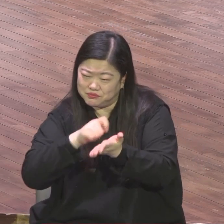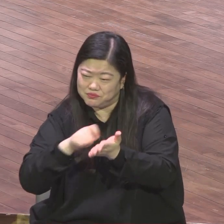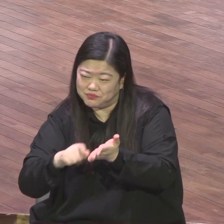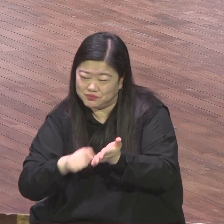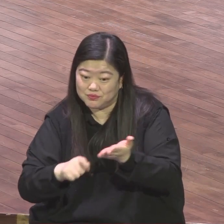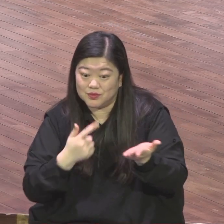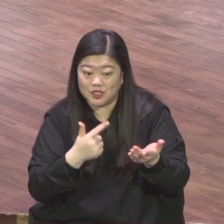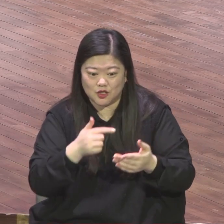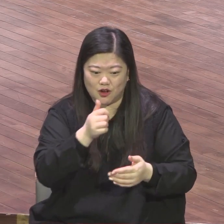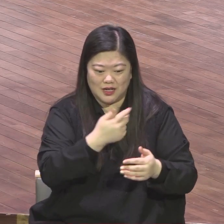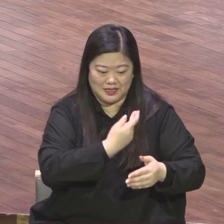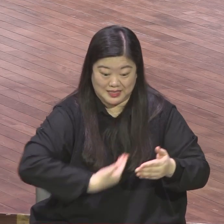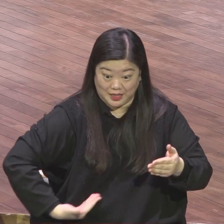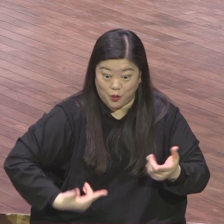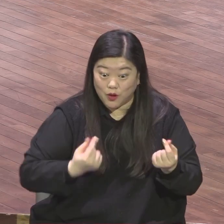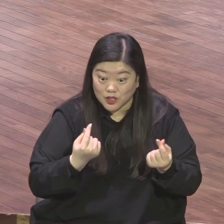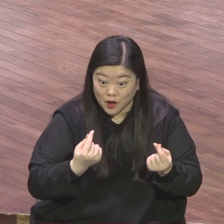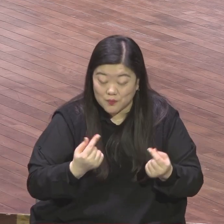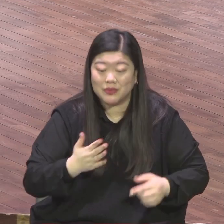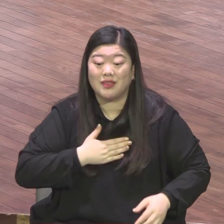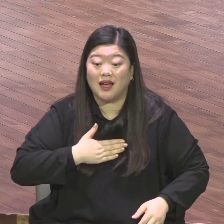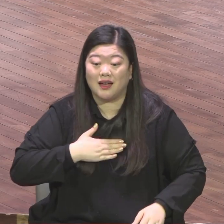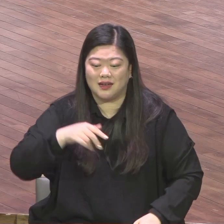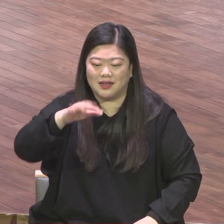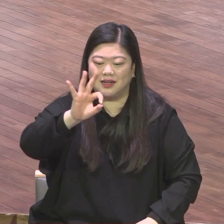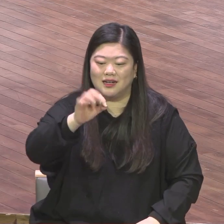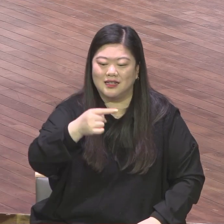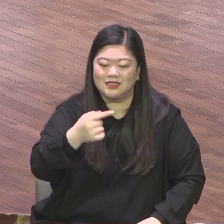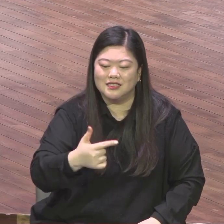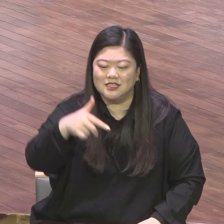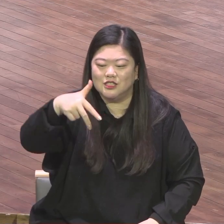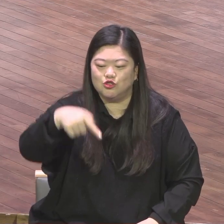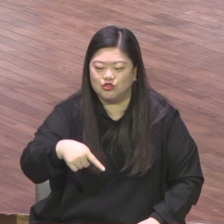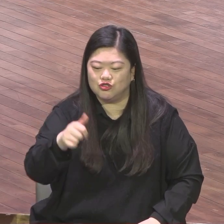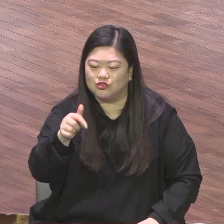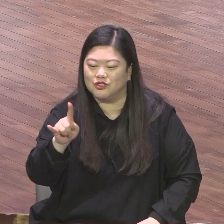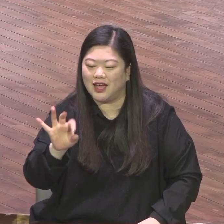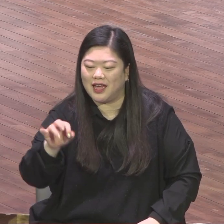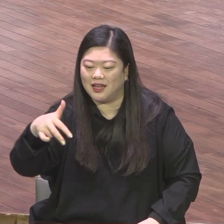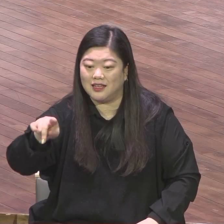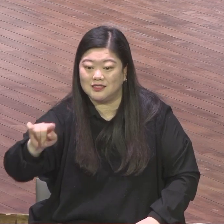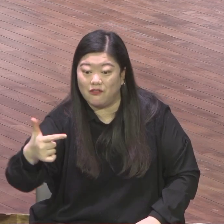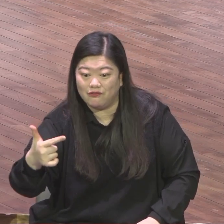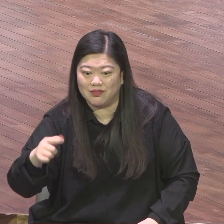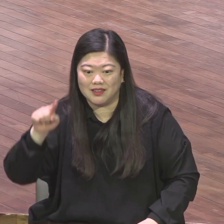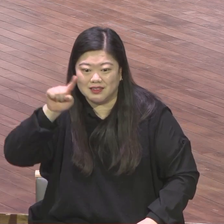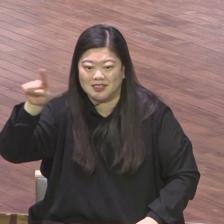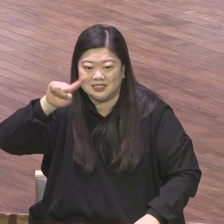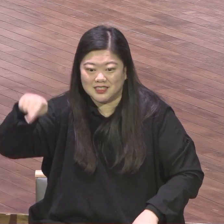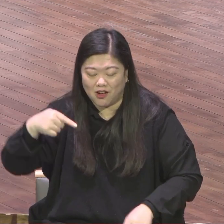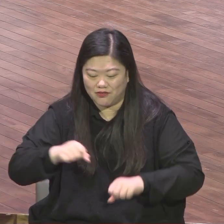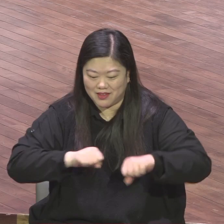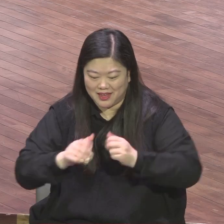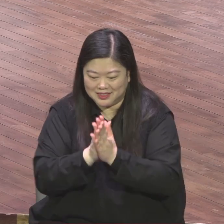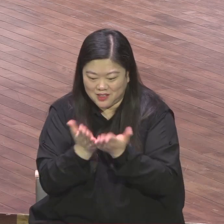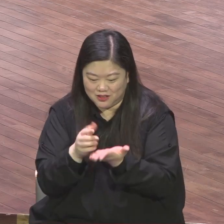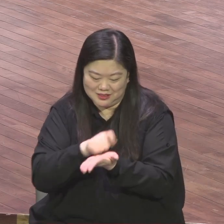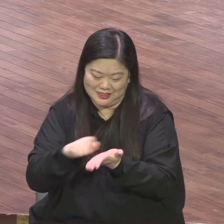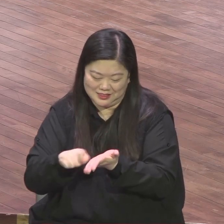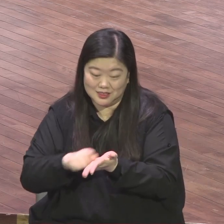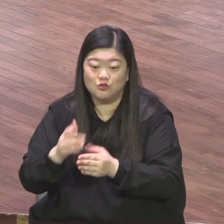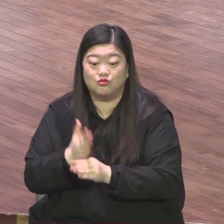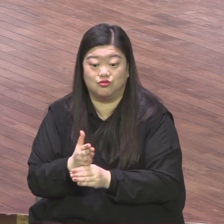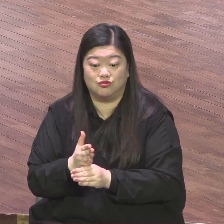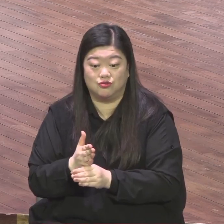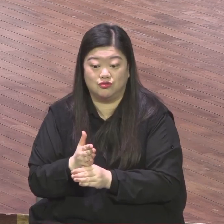행전이에요. 여러분 이름 쓰셔서 여러분 이름 쓰면서 여러분 이름으로 행전. 우리가 2주간에